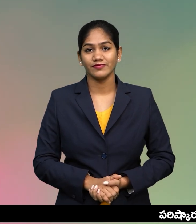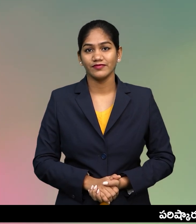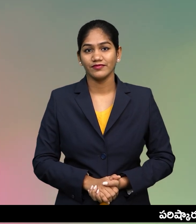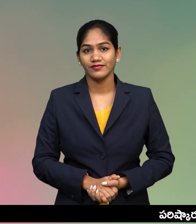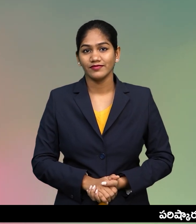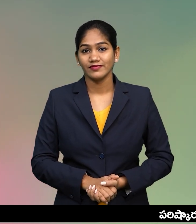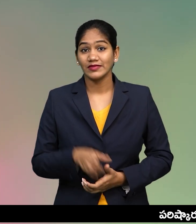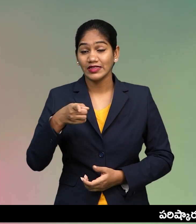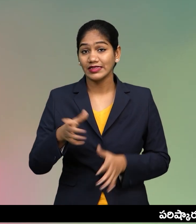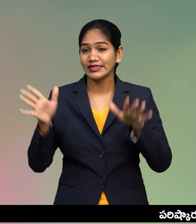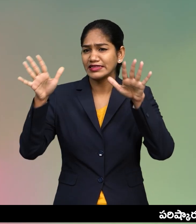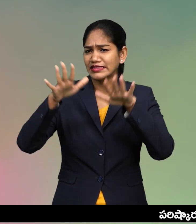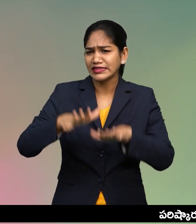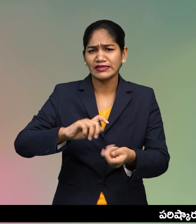పరిష్కారం ఎందుకు మారుతుంది?